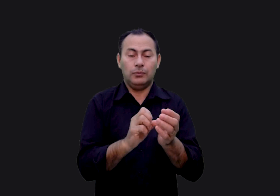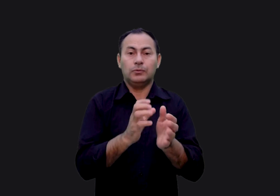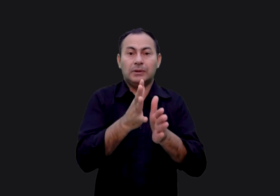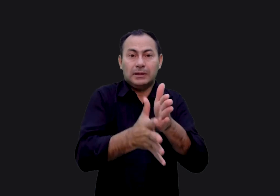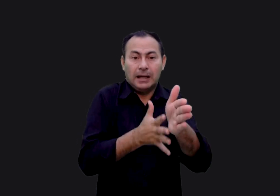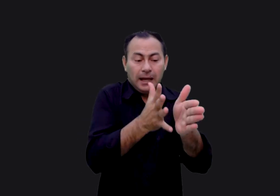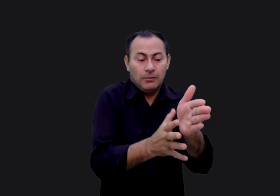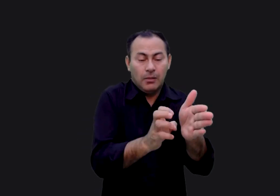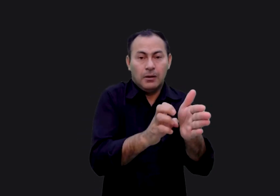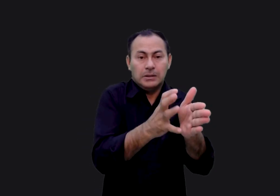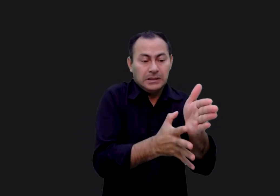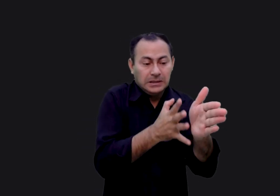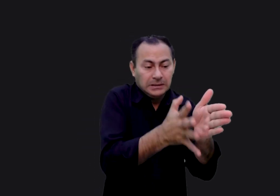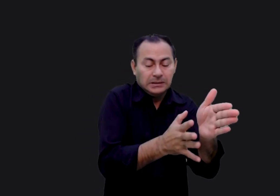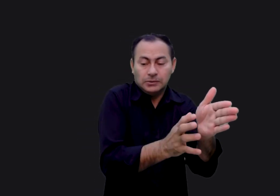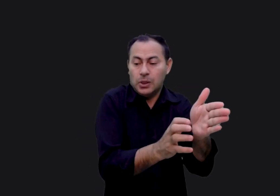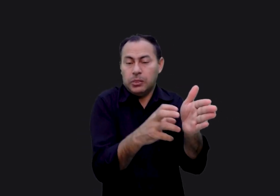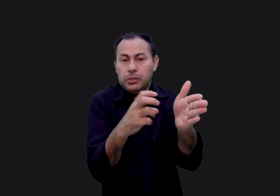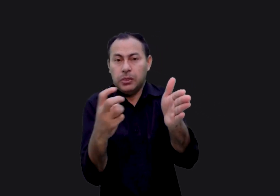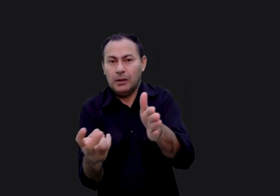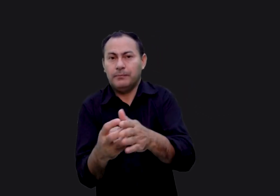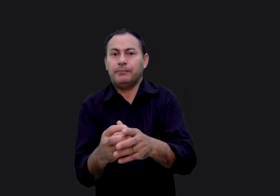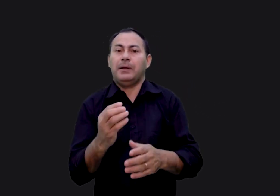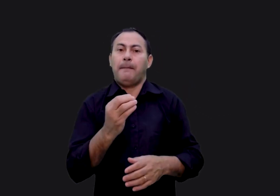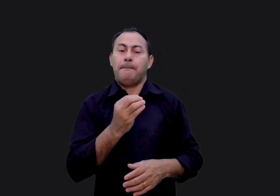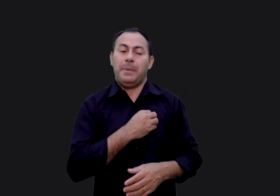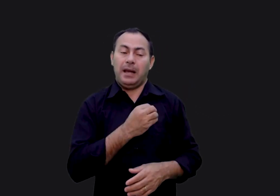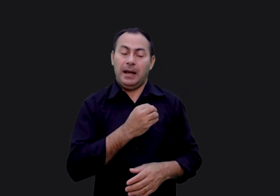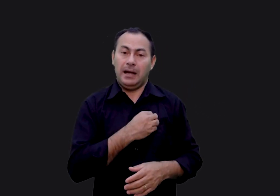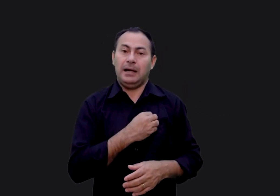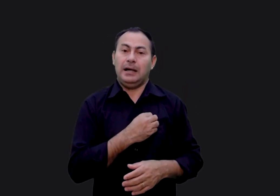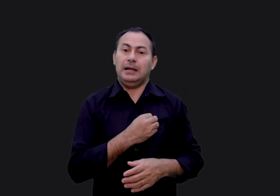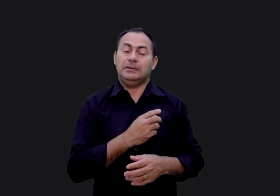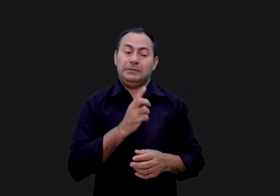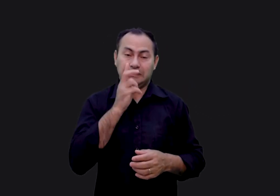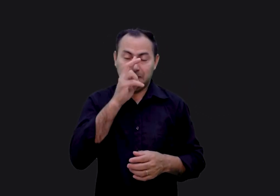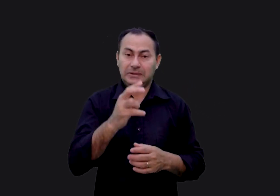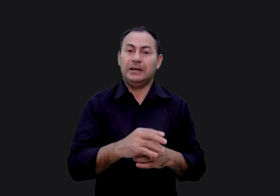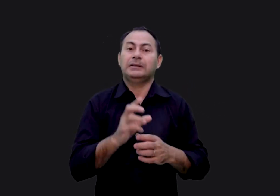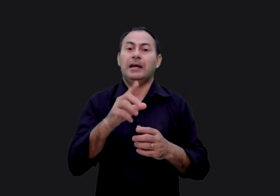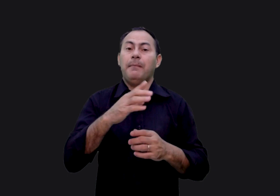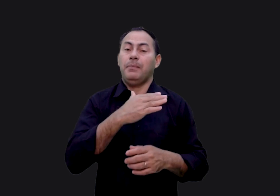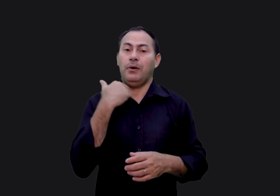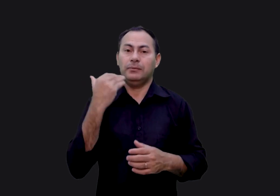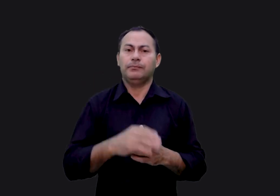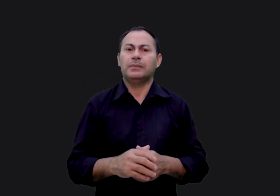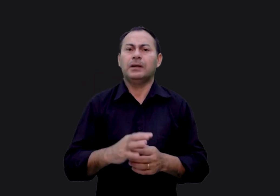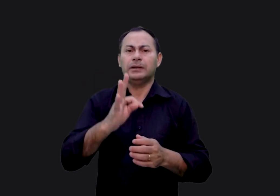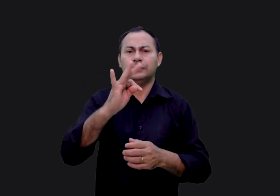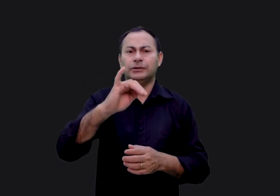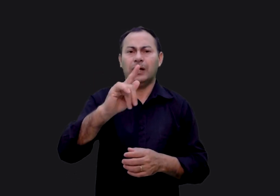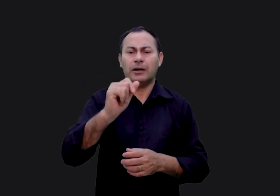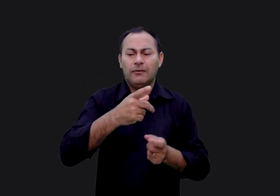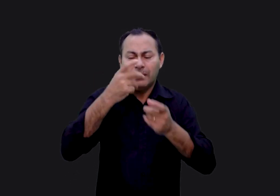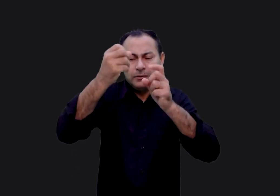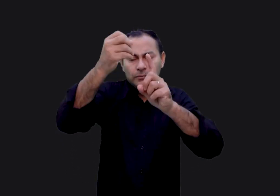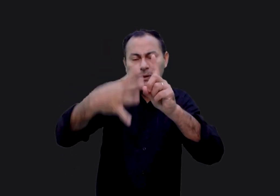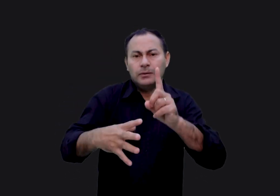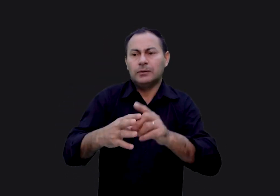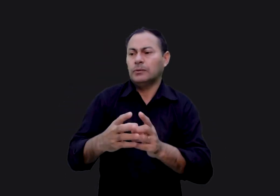câmera lenta. O pecado sempre tem um preço e o preço é a morte. Tiago descreveu um jovem que está saindo de casa pela primeira vez